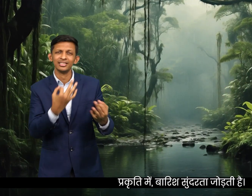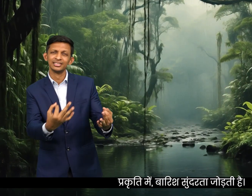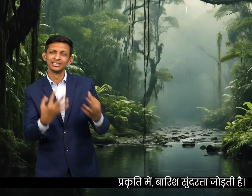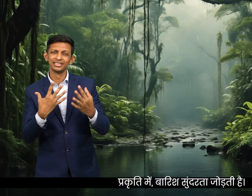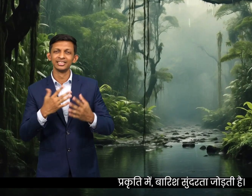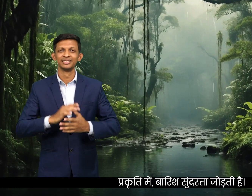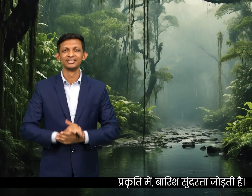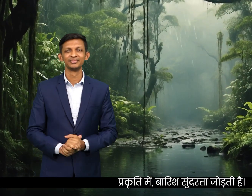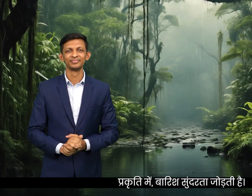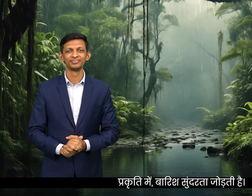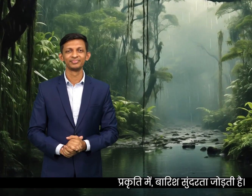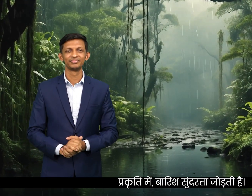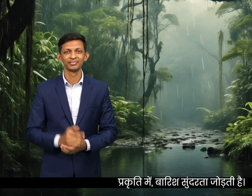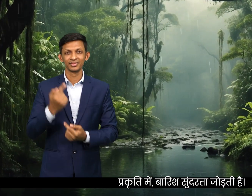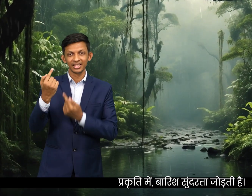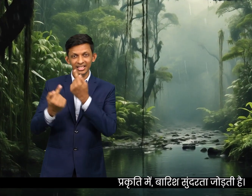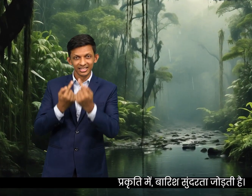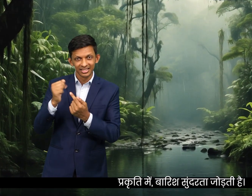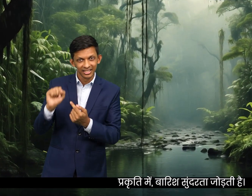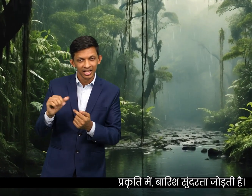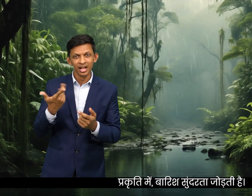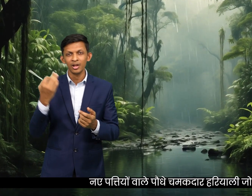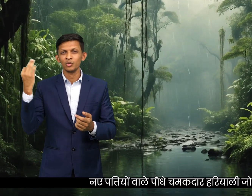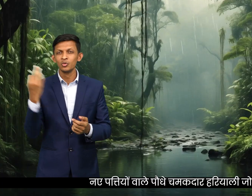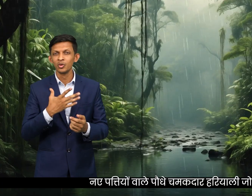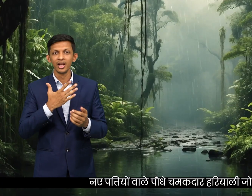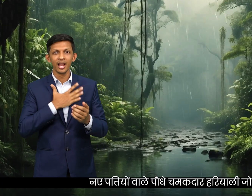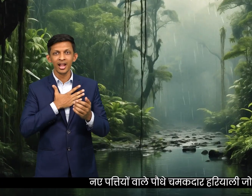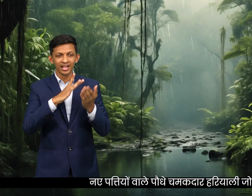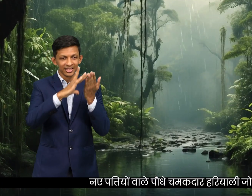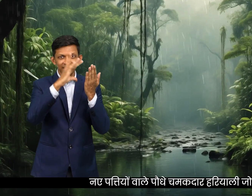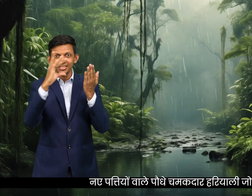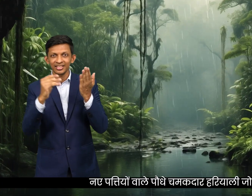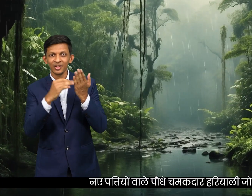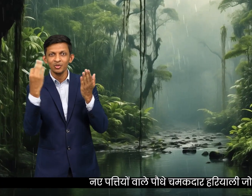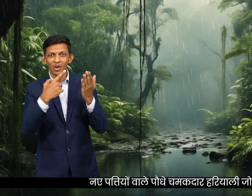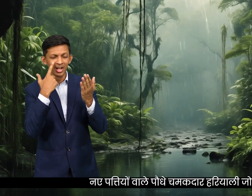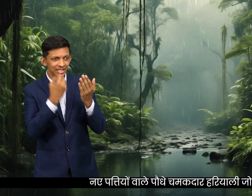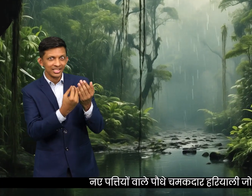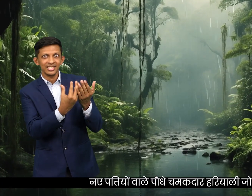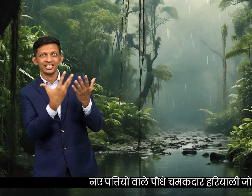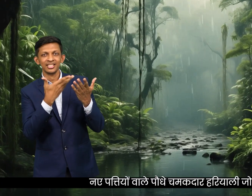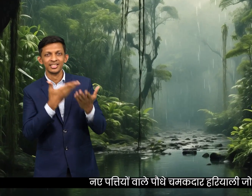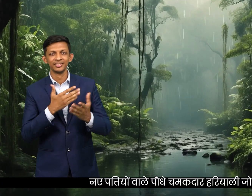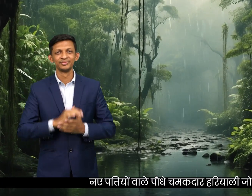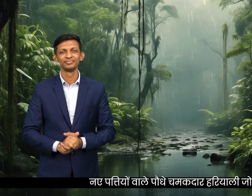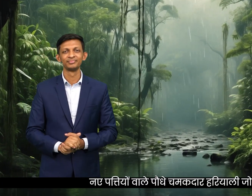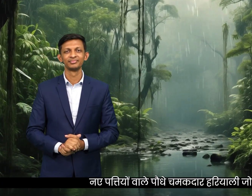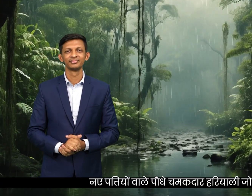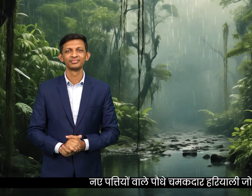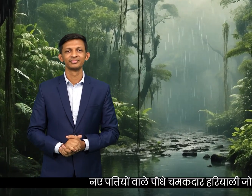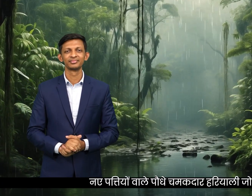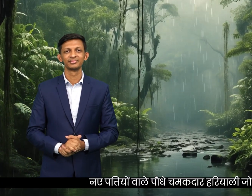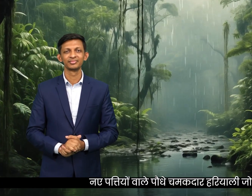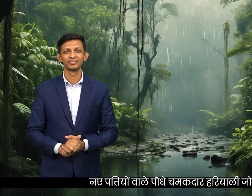प्रकृति में बारिश सुंदरता जोड़ती है। नए पत्तियों वाले पौधे चमकदार हरियाली जोड़ते